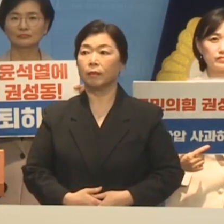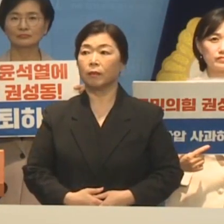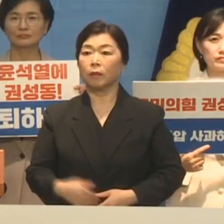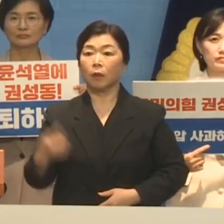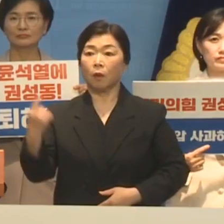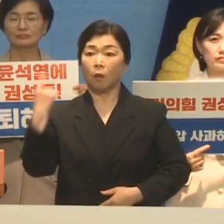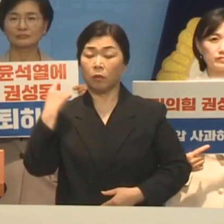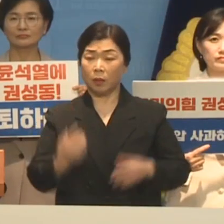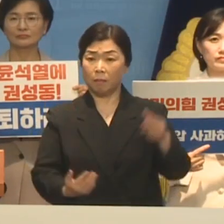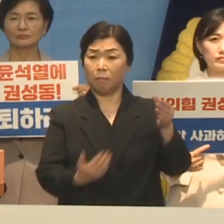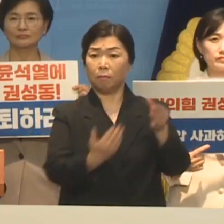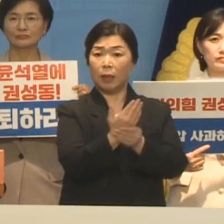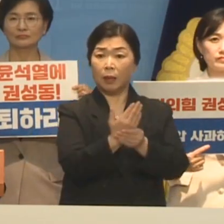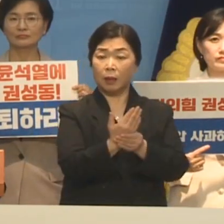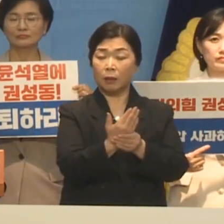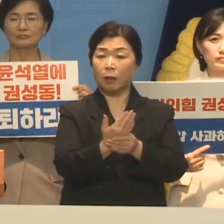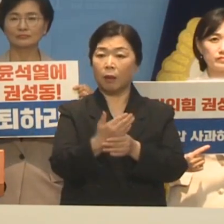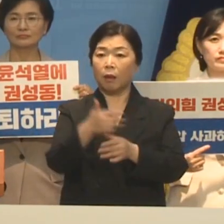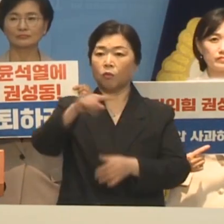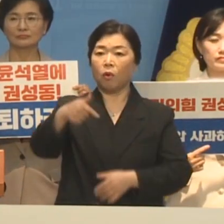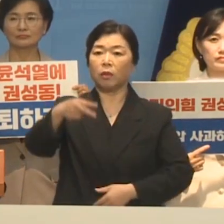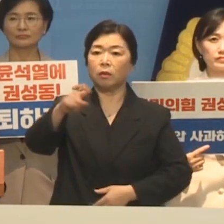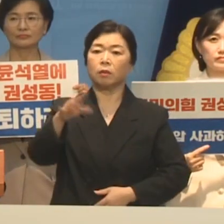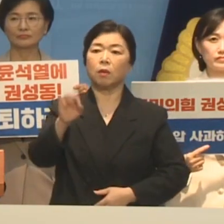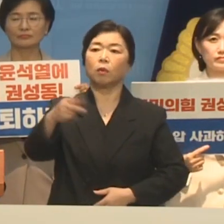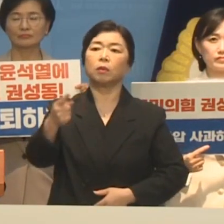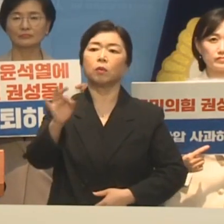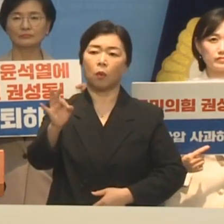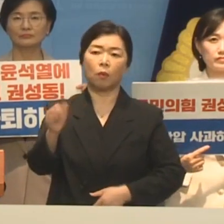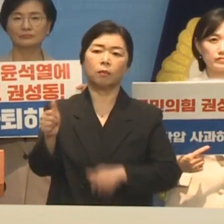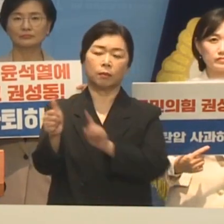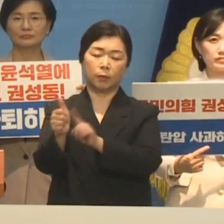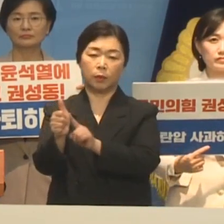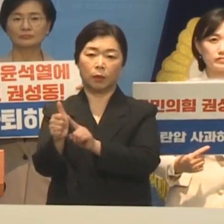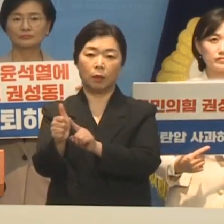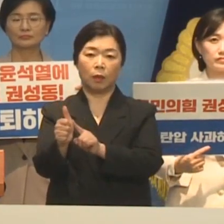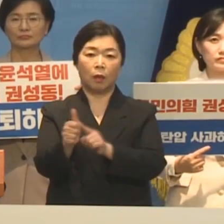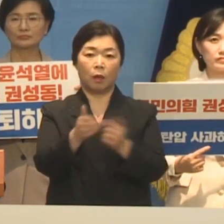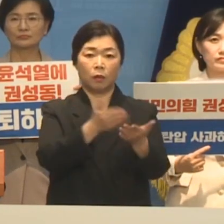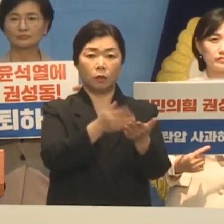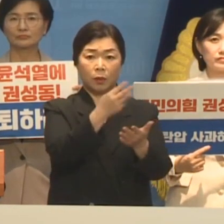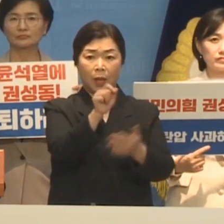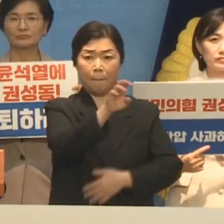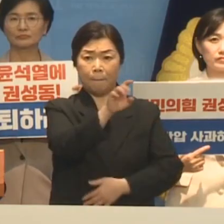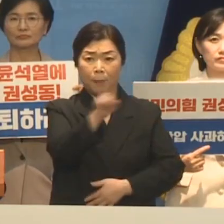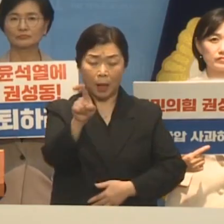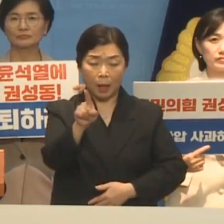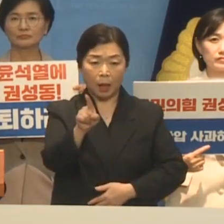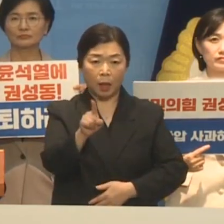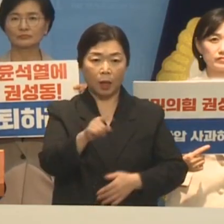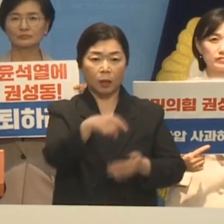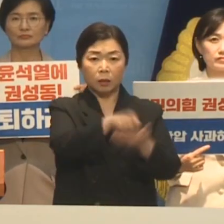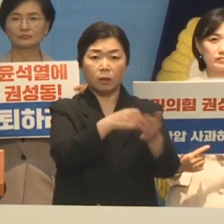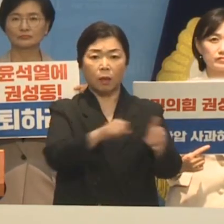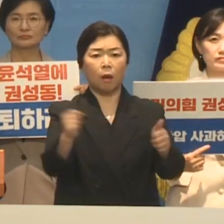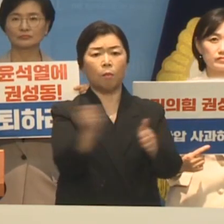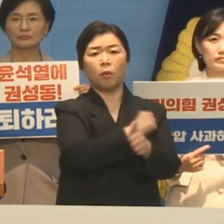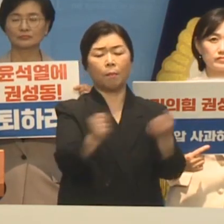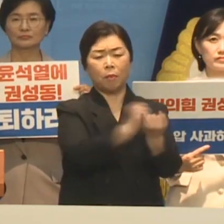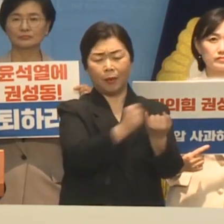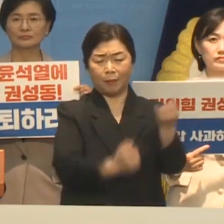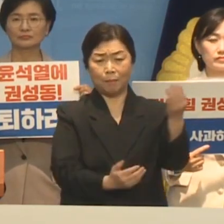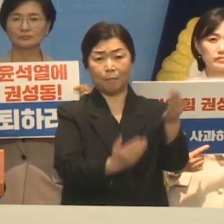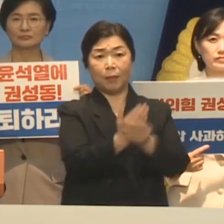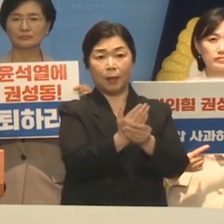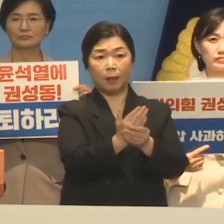어제 발생한 권성동 국민의힘 원내대표의 뉴스타파 기자 폭행 사건에 대해서 충격을 금할